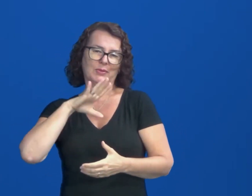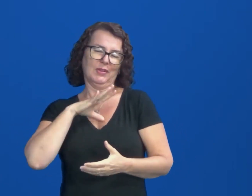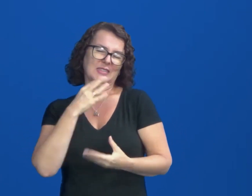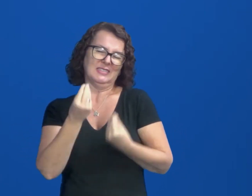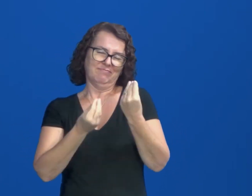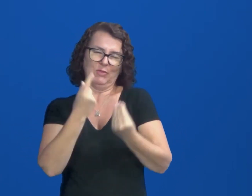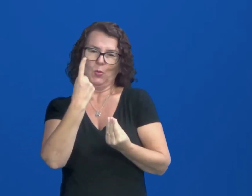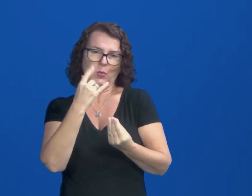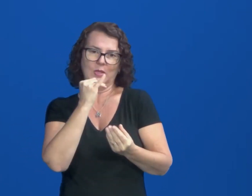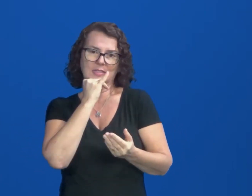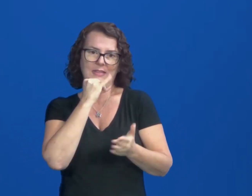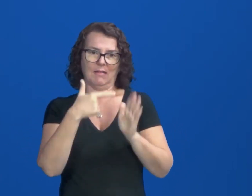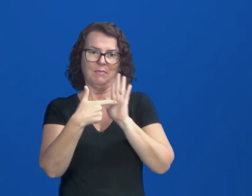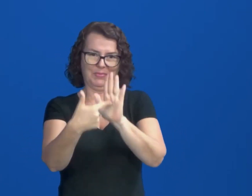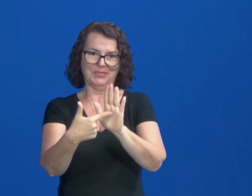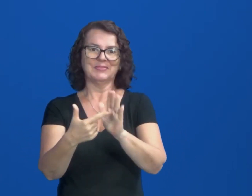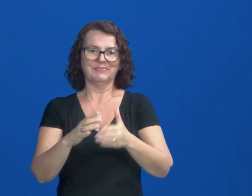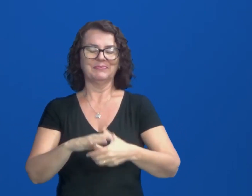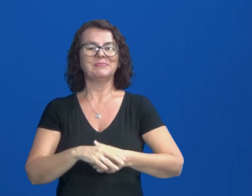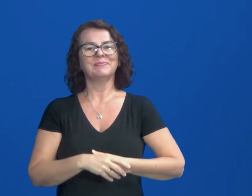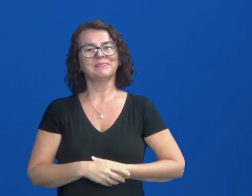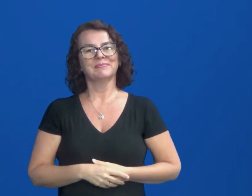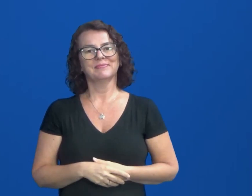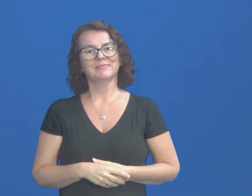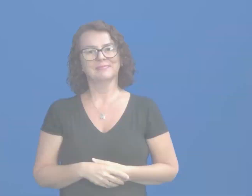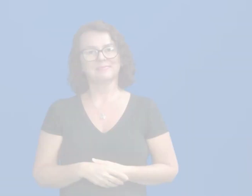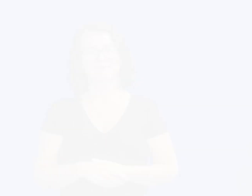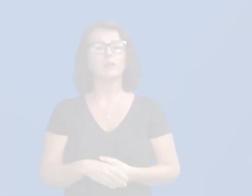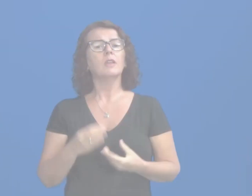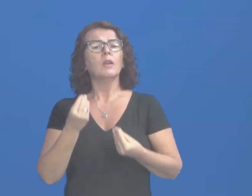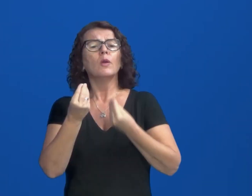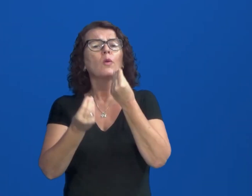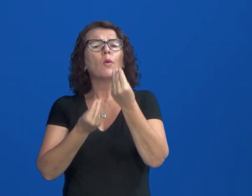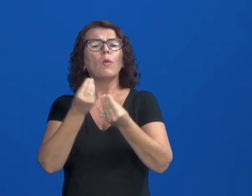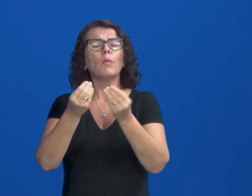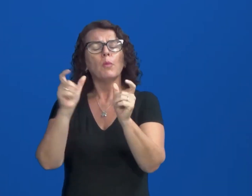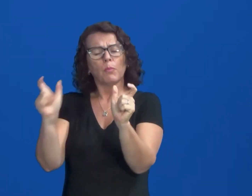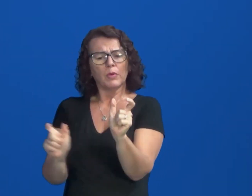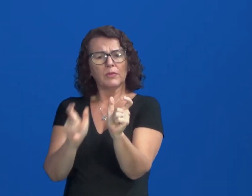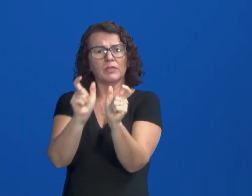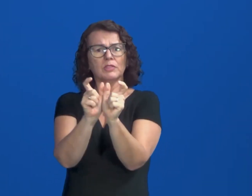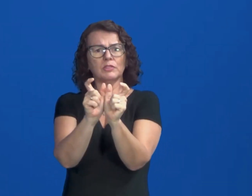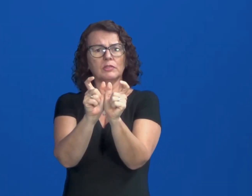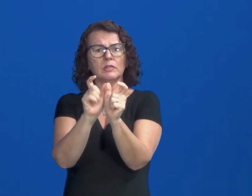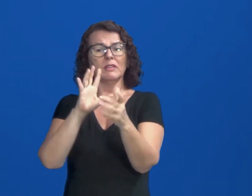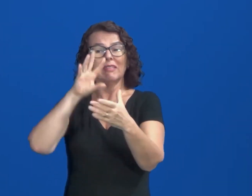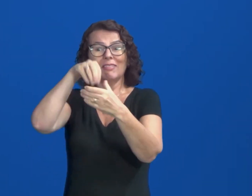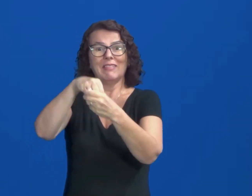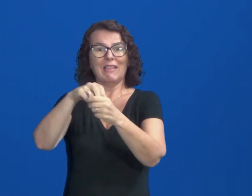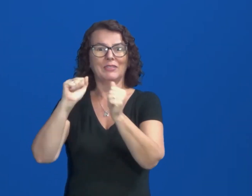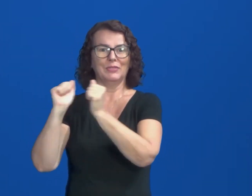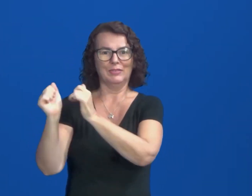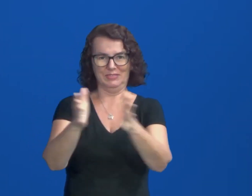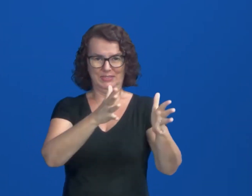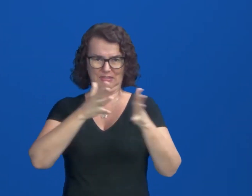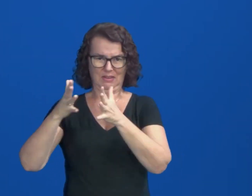é um exemplo da língua portuguesa que eu mostrei para vocês. Como é a morfologia nas línguas de